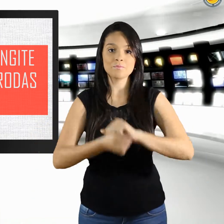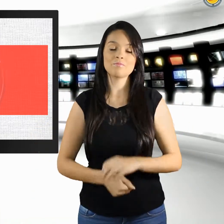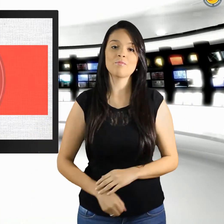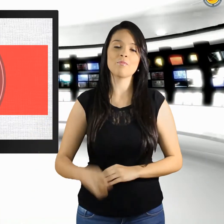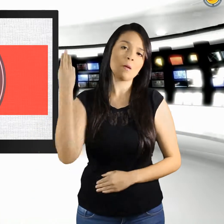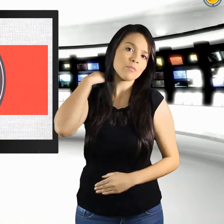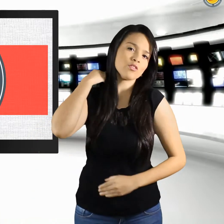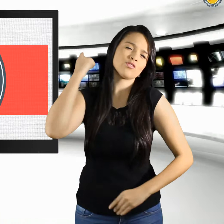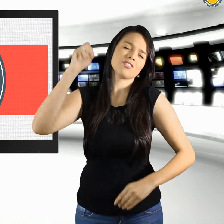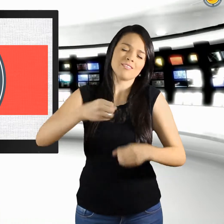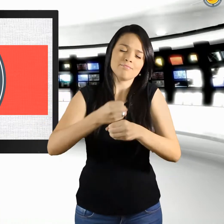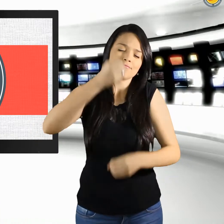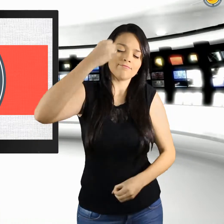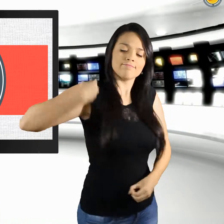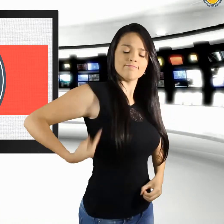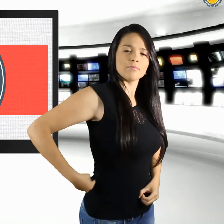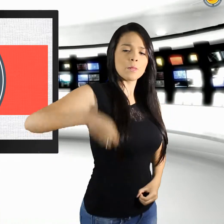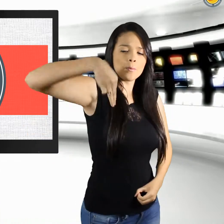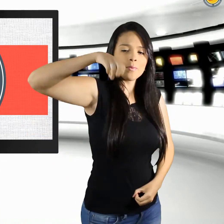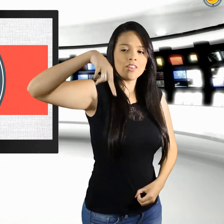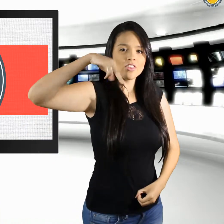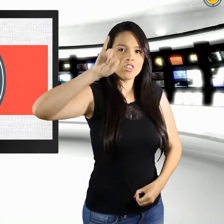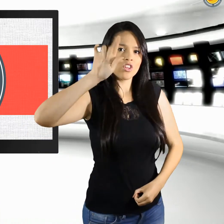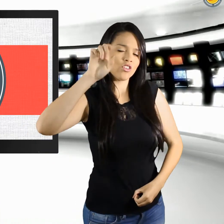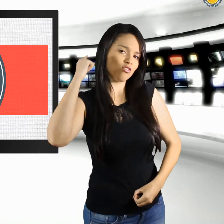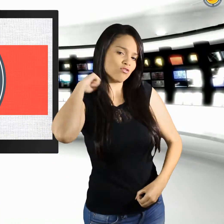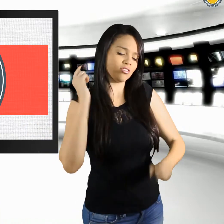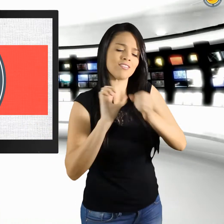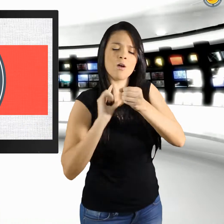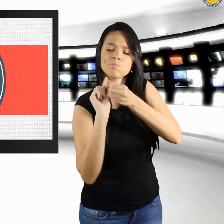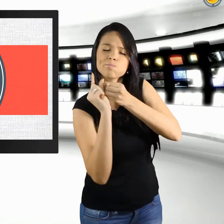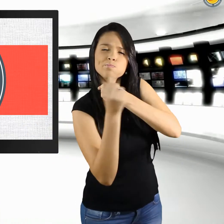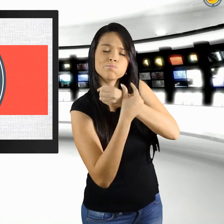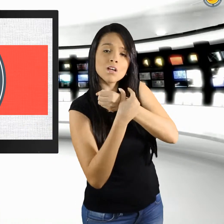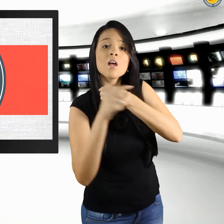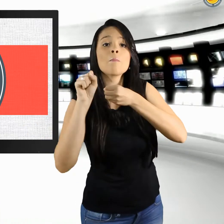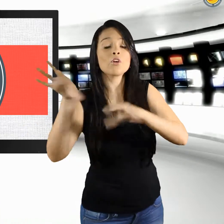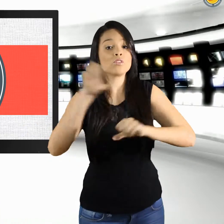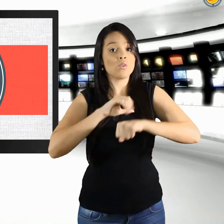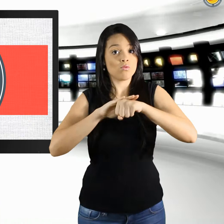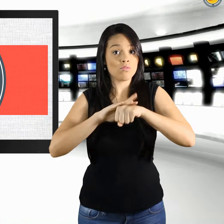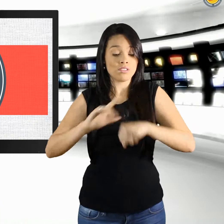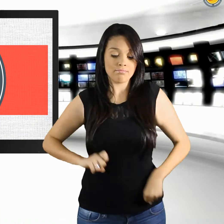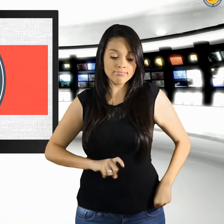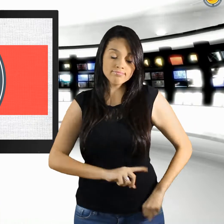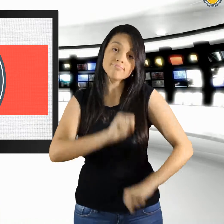na meninge membrana que envolve a medula espinhal ocasionada por bactérias ou vírus atingindo principalmente